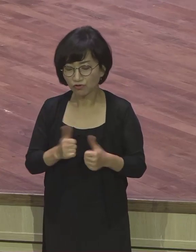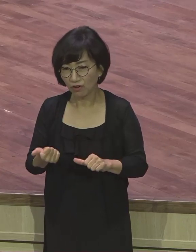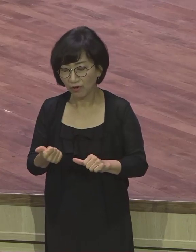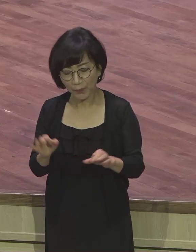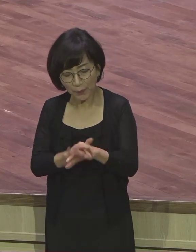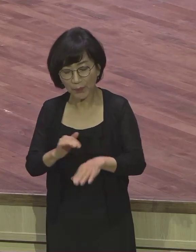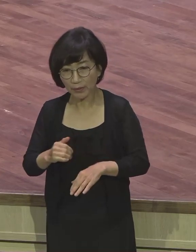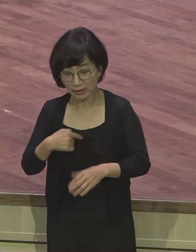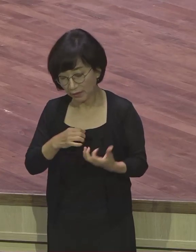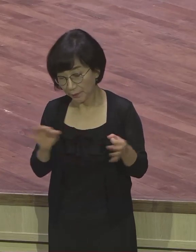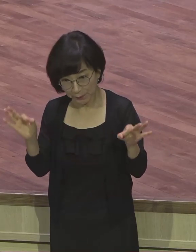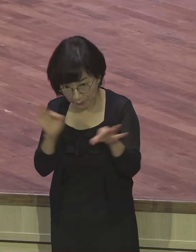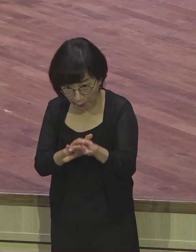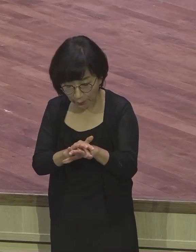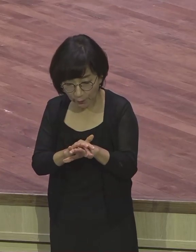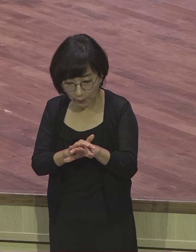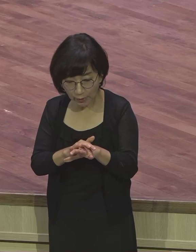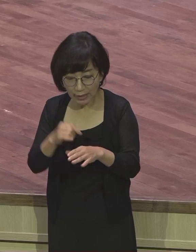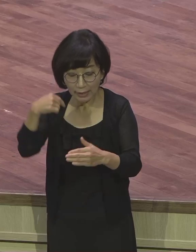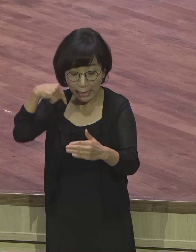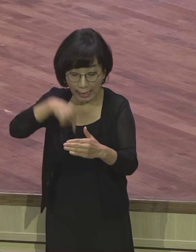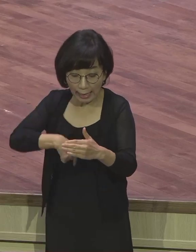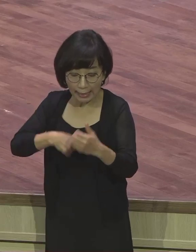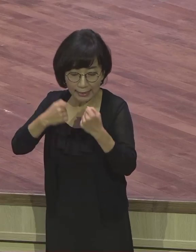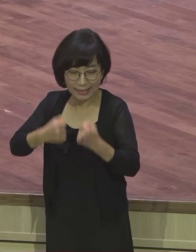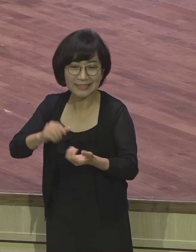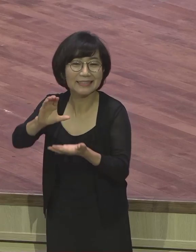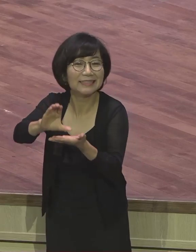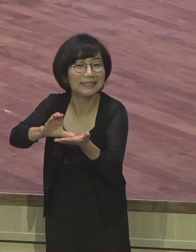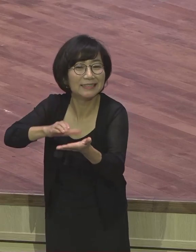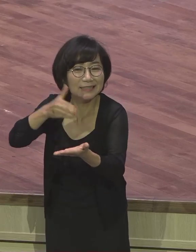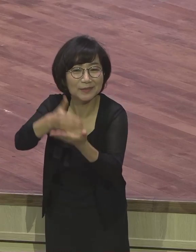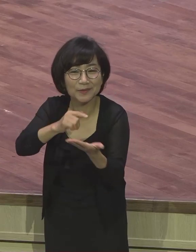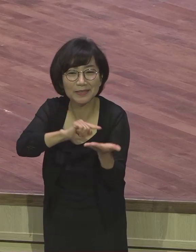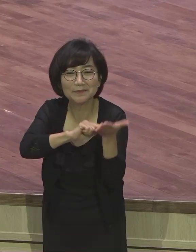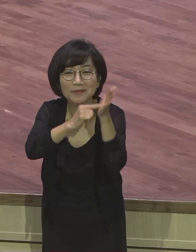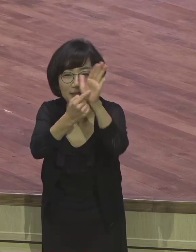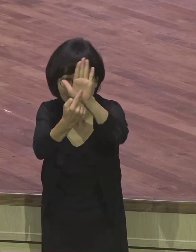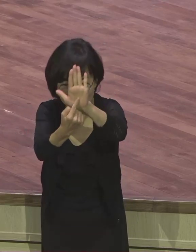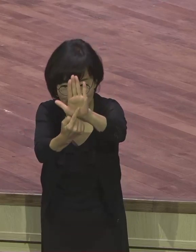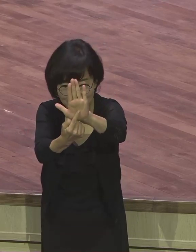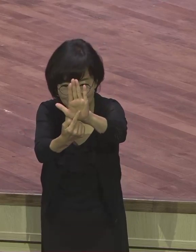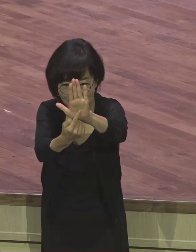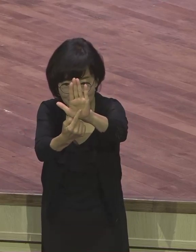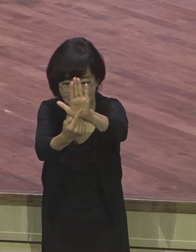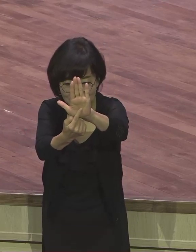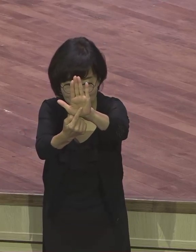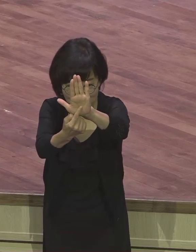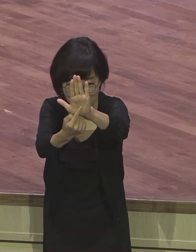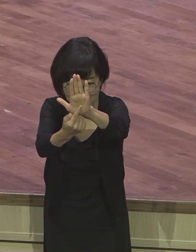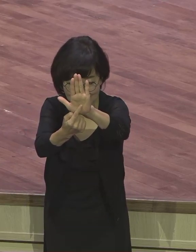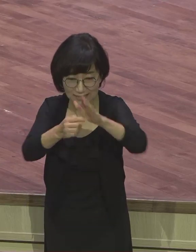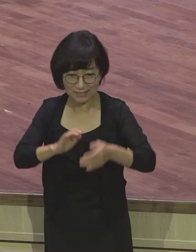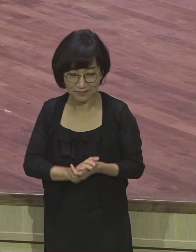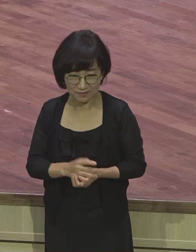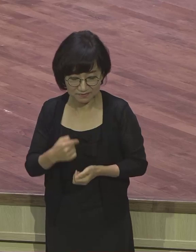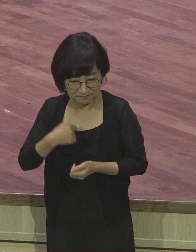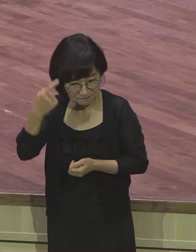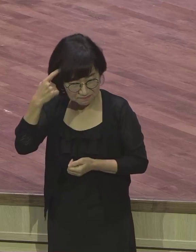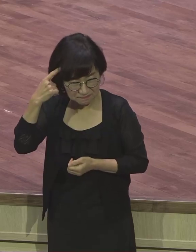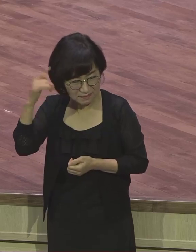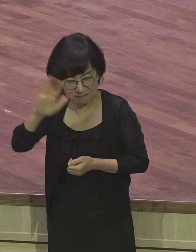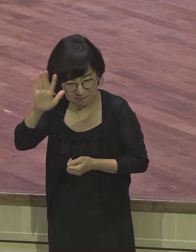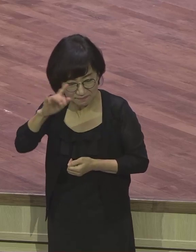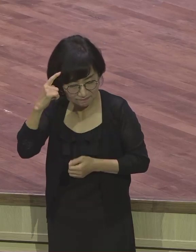그리스도라. 내가 아니야. 나는 죽었어. 나는 없어. 나란 존재는 없어. 내 생각은 없어. 오직